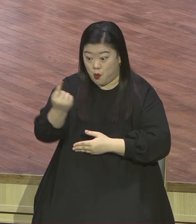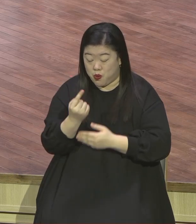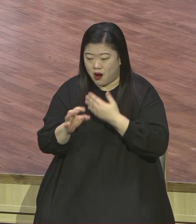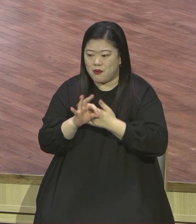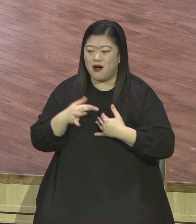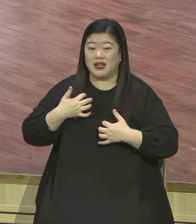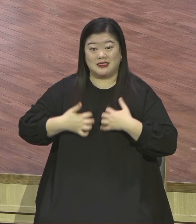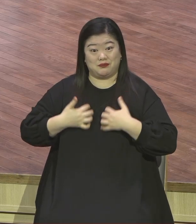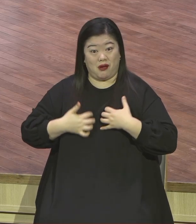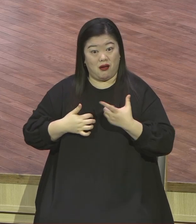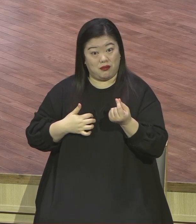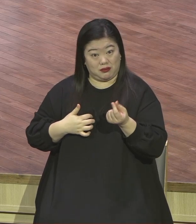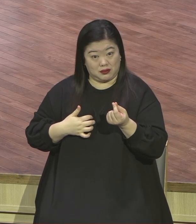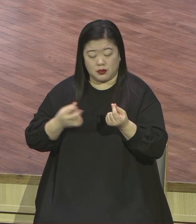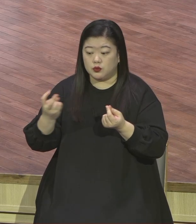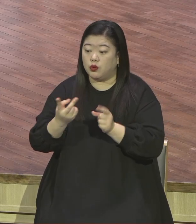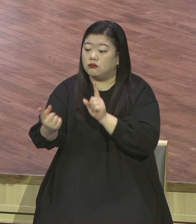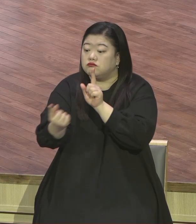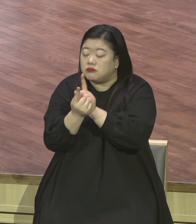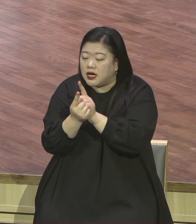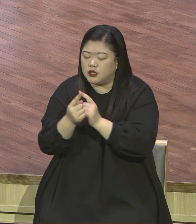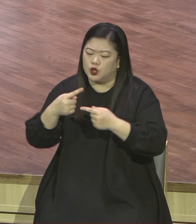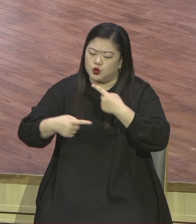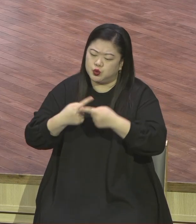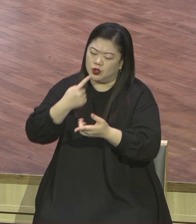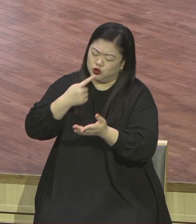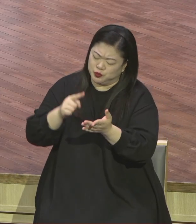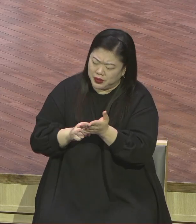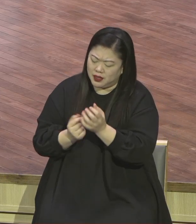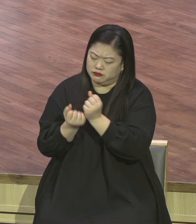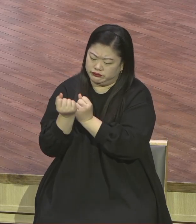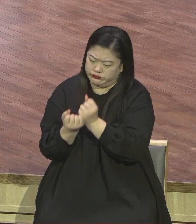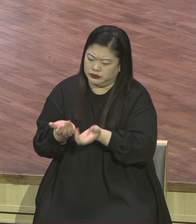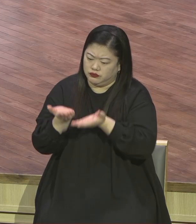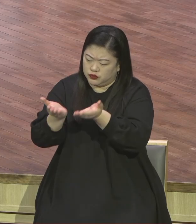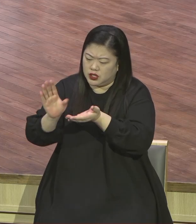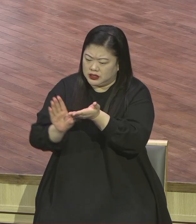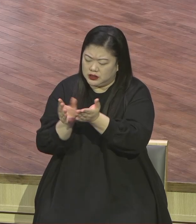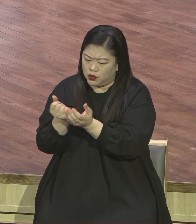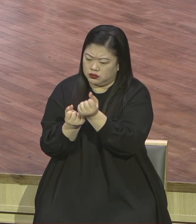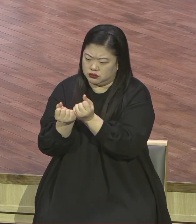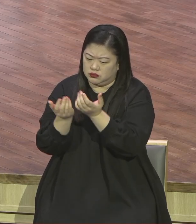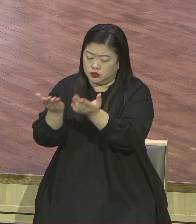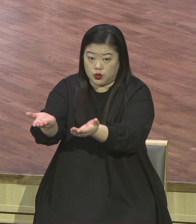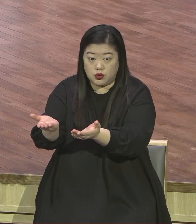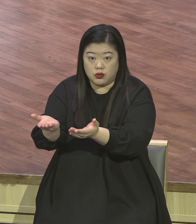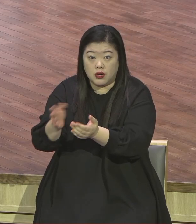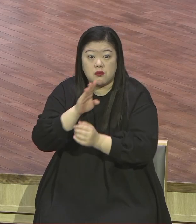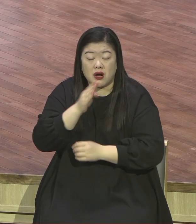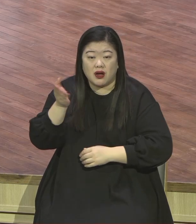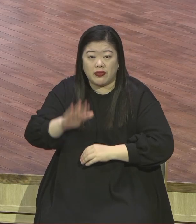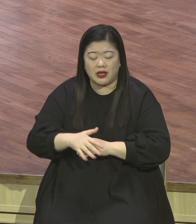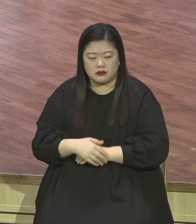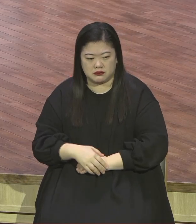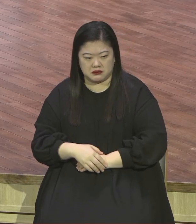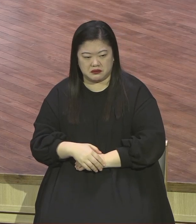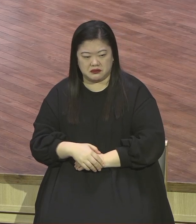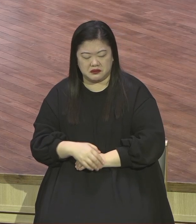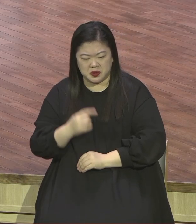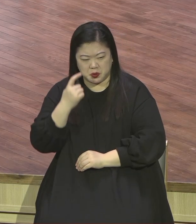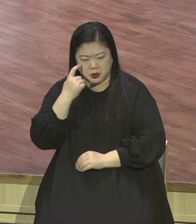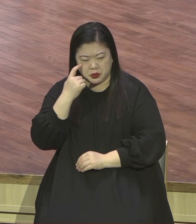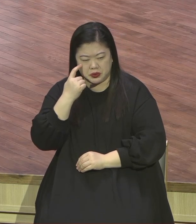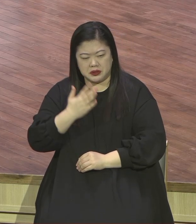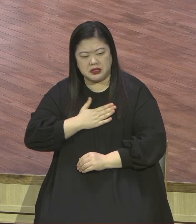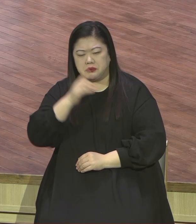복음이에요 저 사람 나를 쳐다보는 눈이 영 안 좋아 기분 나빠 저 사람 나를 무시한 것